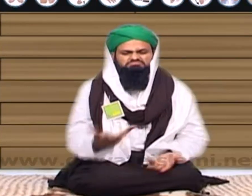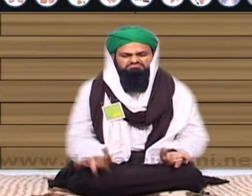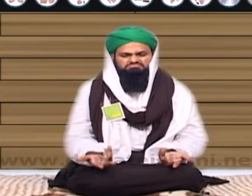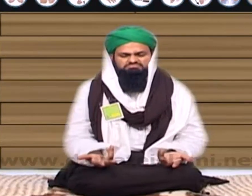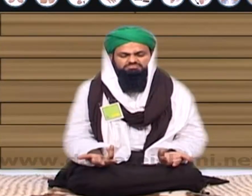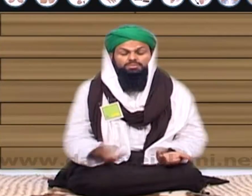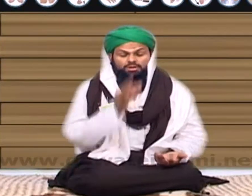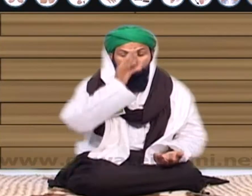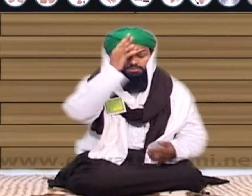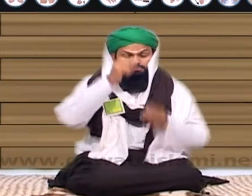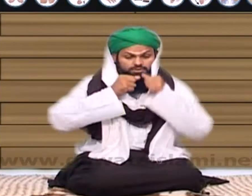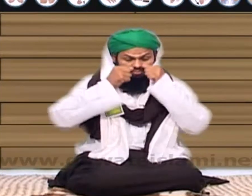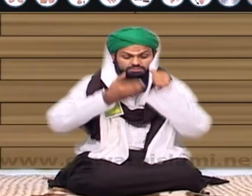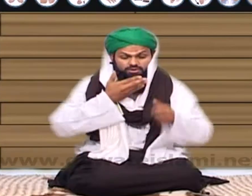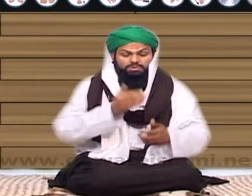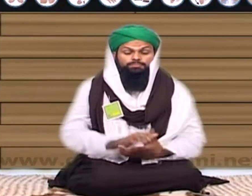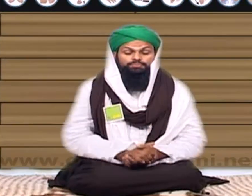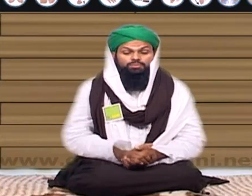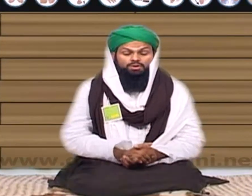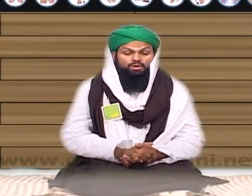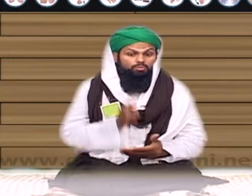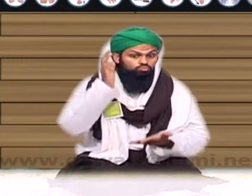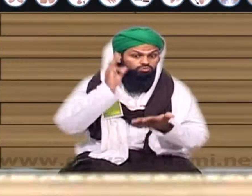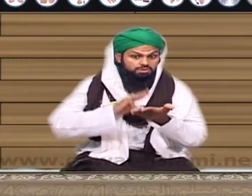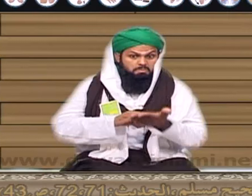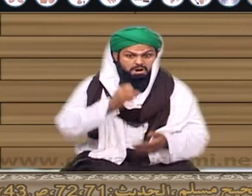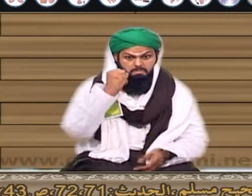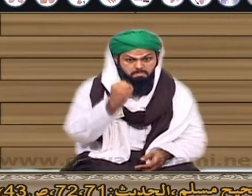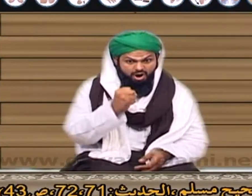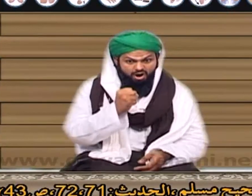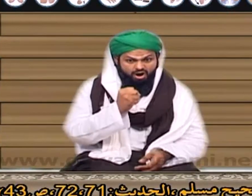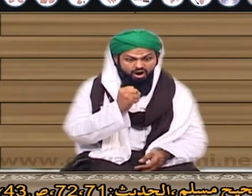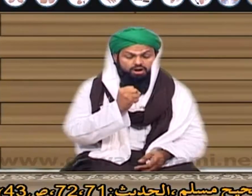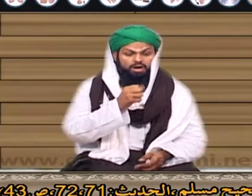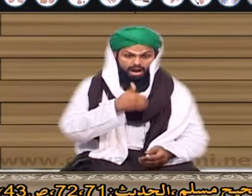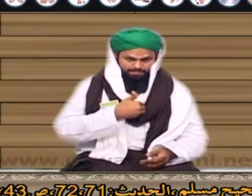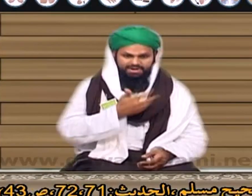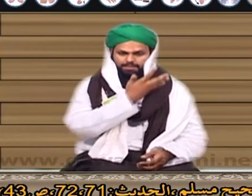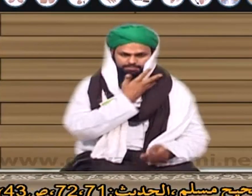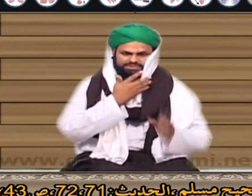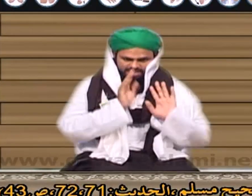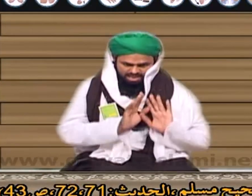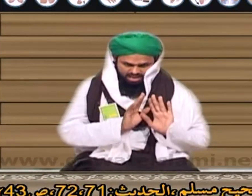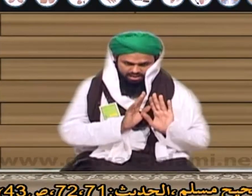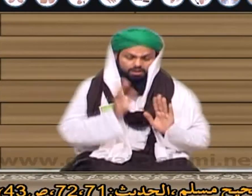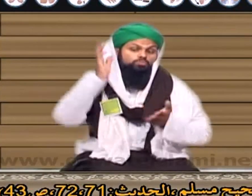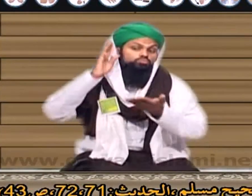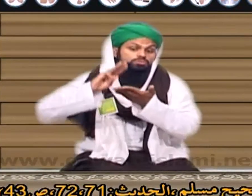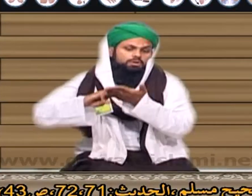دیکھیے سرکار کا ارشاد کہ تم میں سے وہ شخص مومن اس وقت تک نہیں ہو سکتا کہ جو بات اپنے لیے پسند کرتا